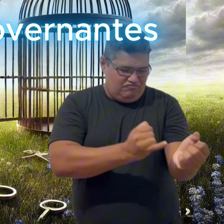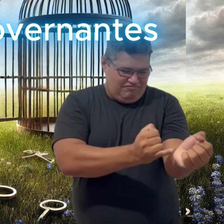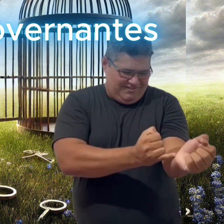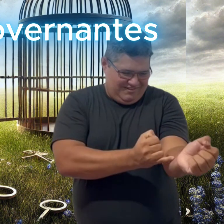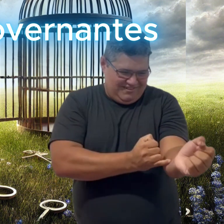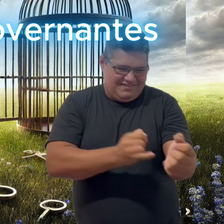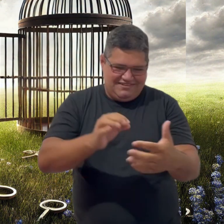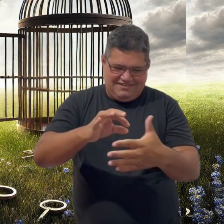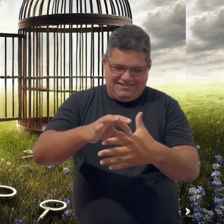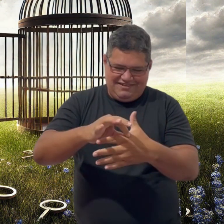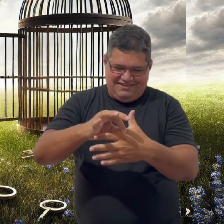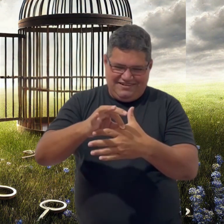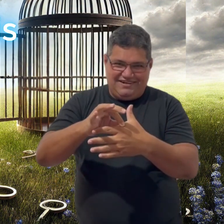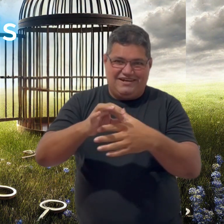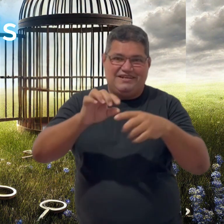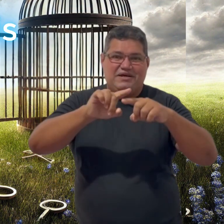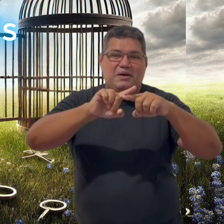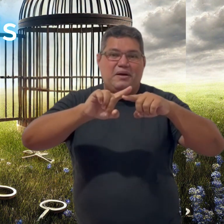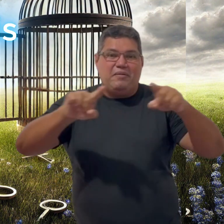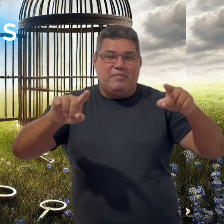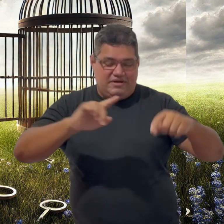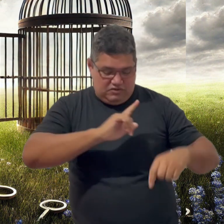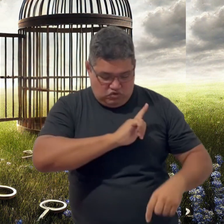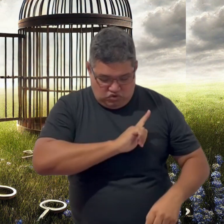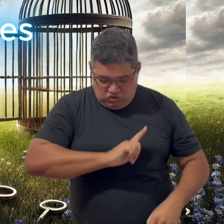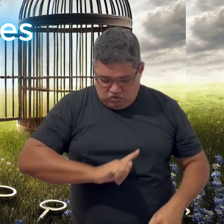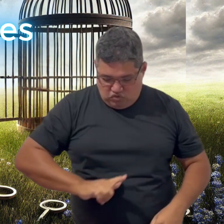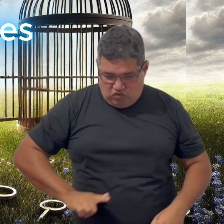os governantes mundiais